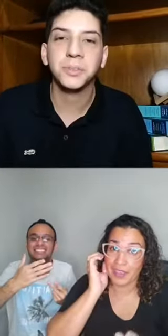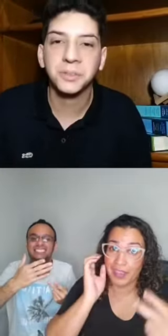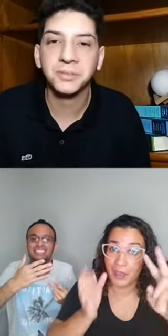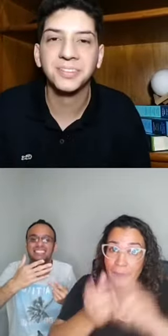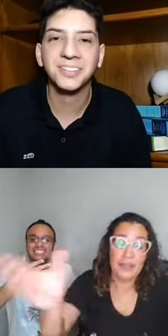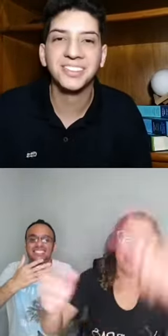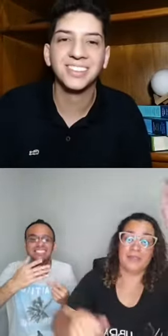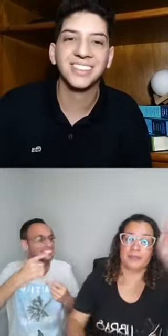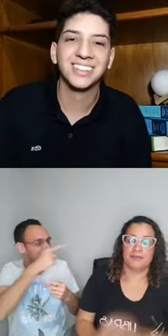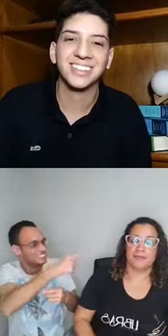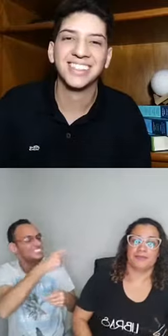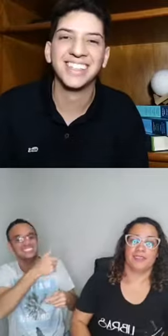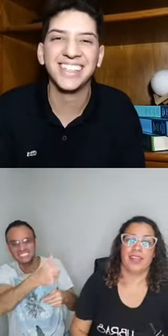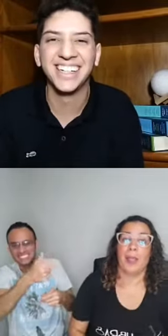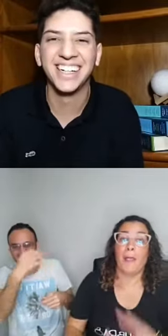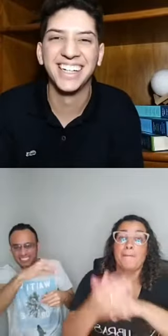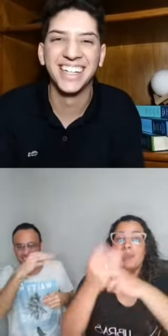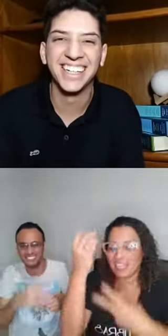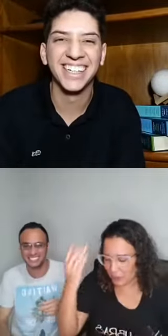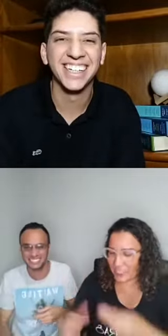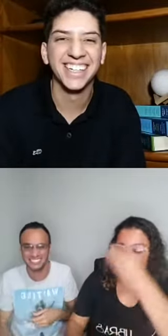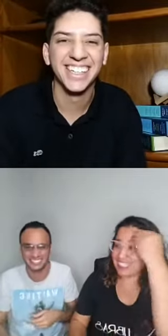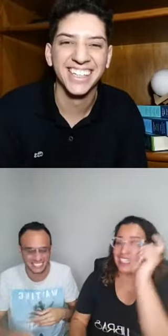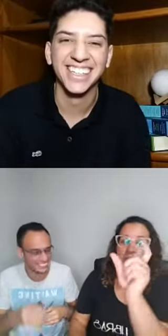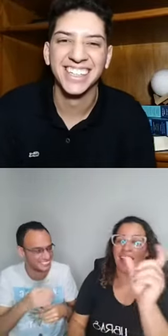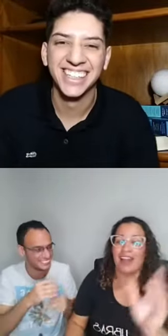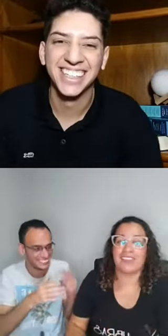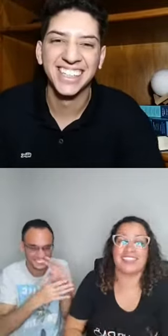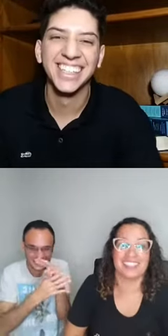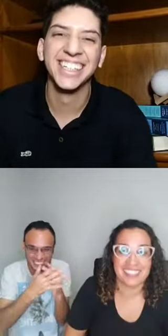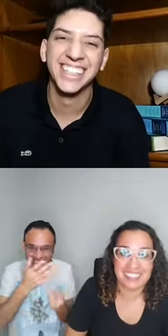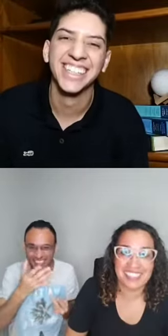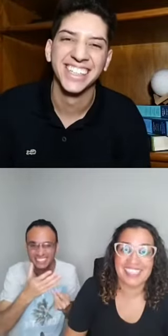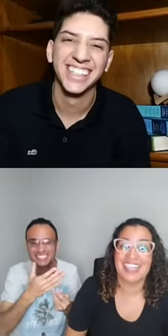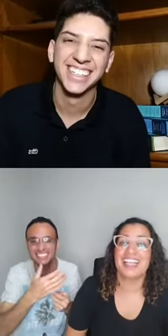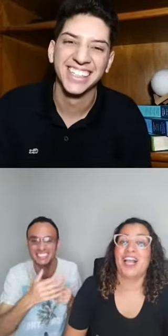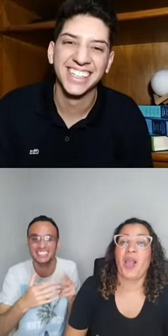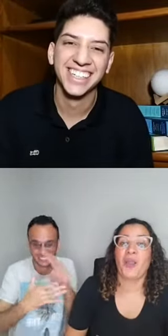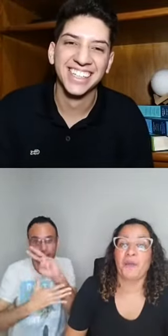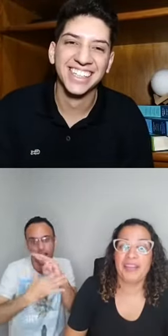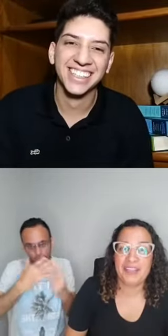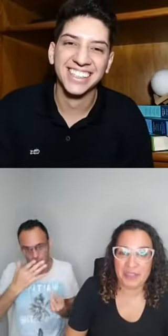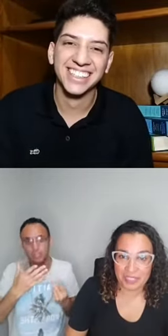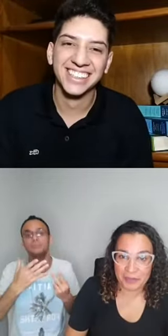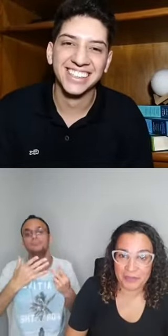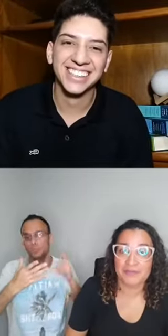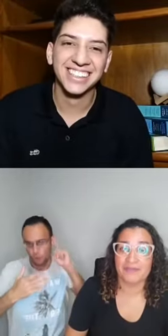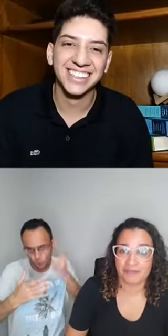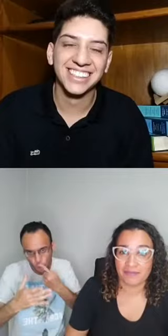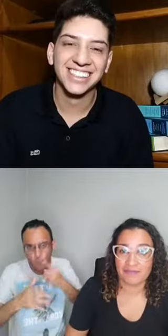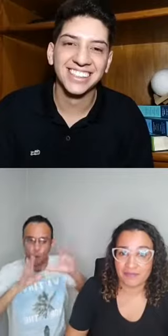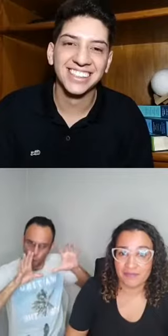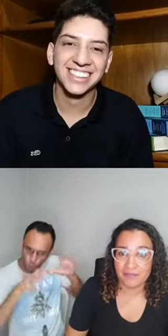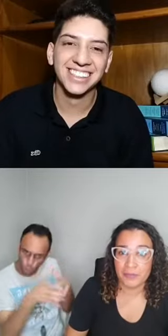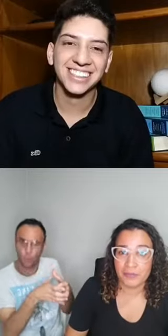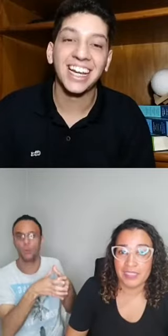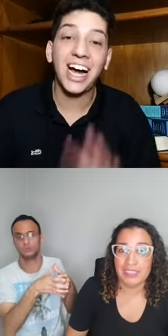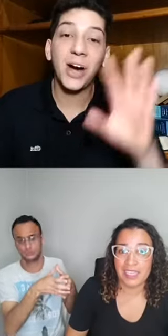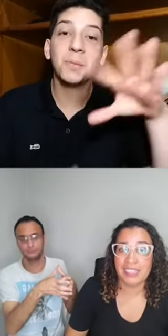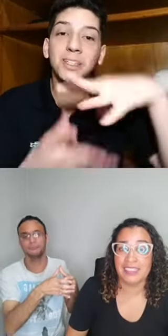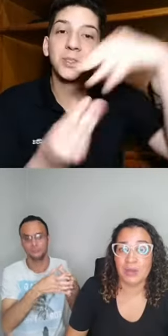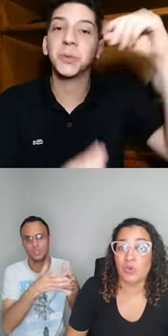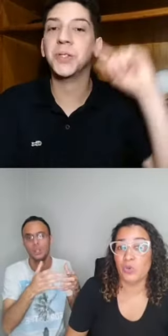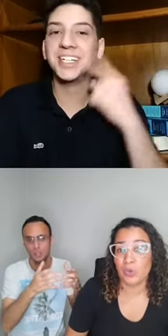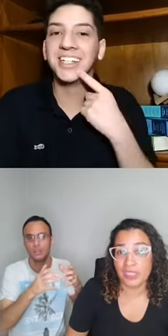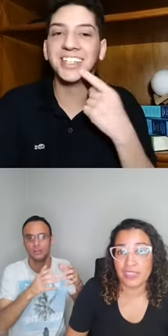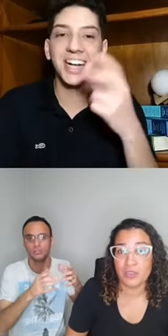Bilinguismo. Bilinguismo. Bilinguismo, esqueci da palavra. O bilinguismo. A Né?